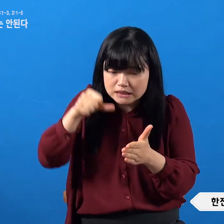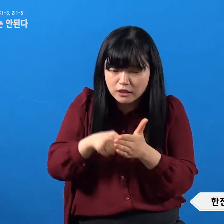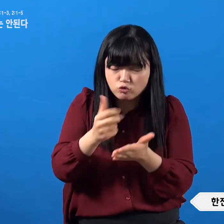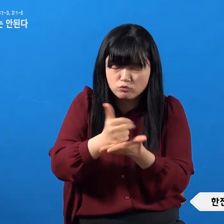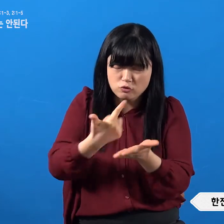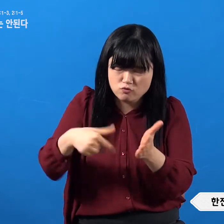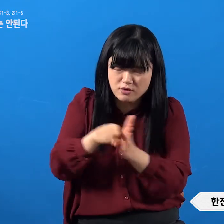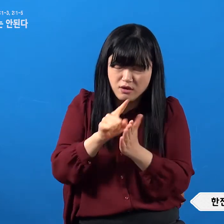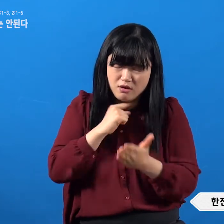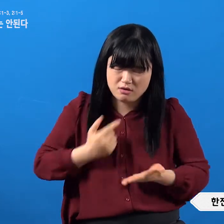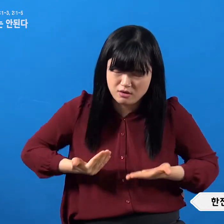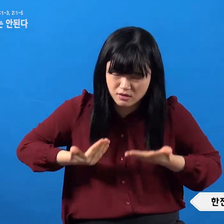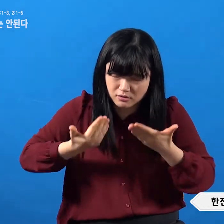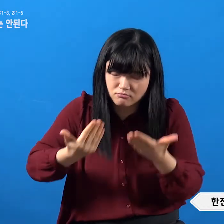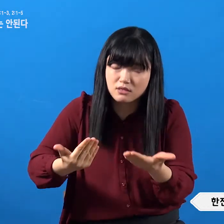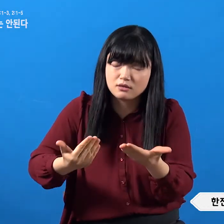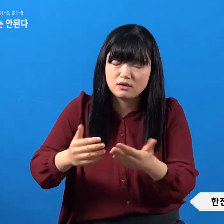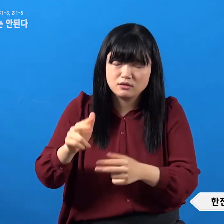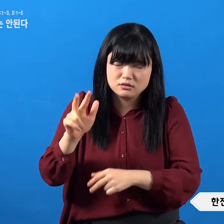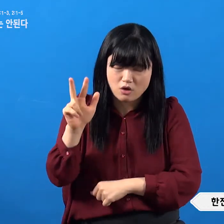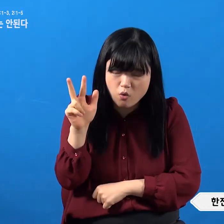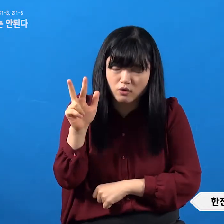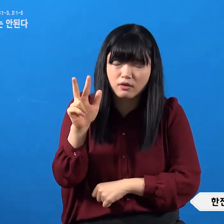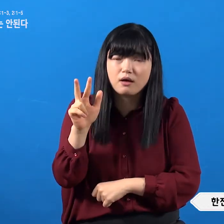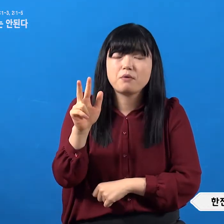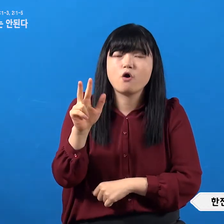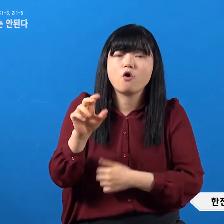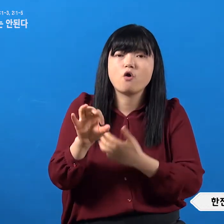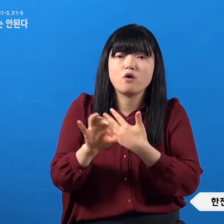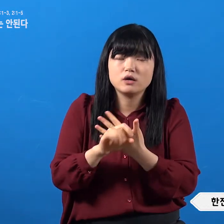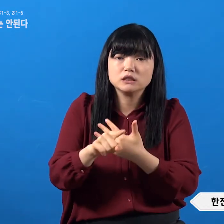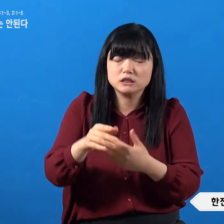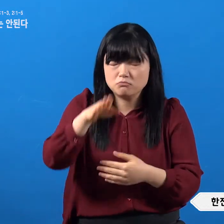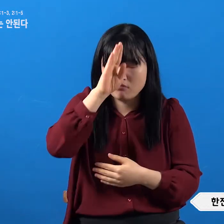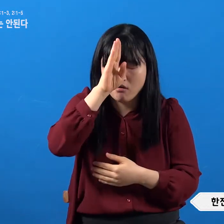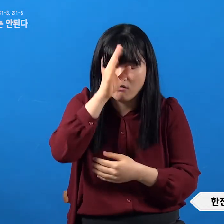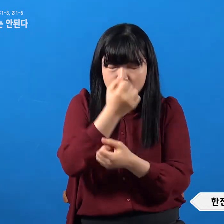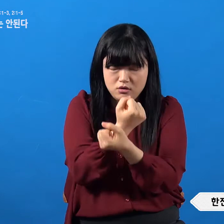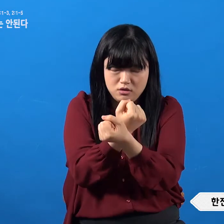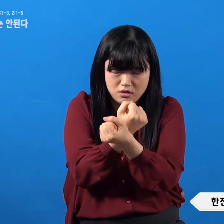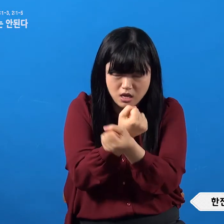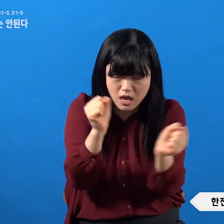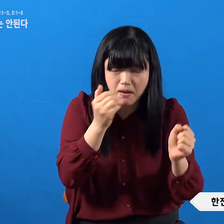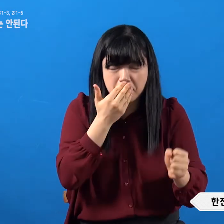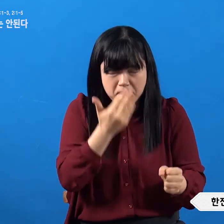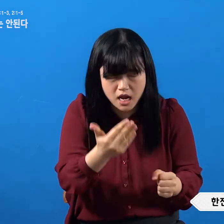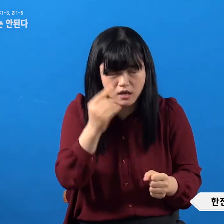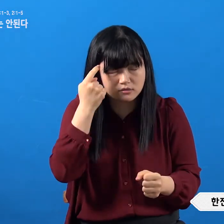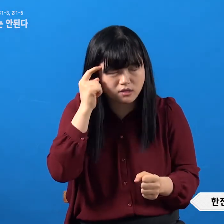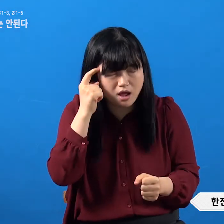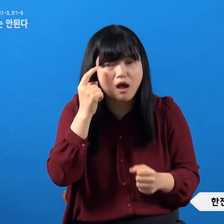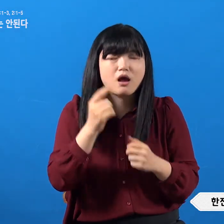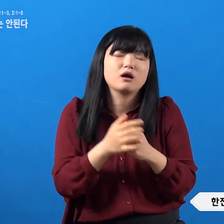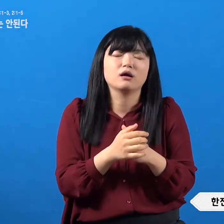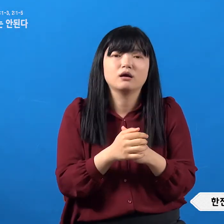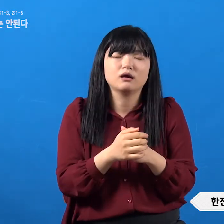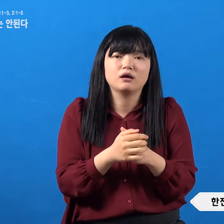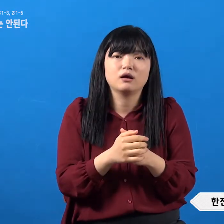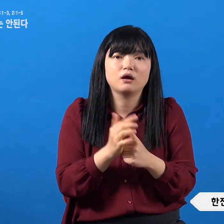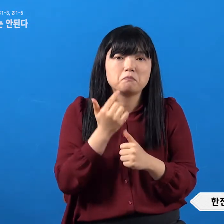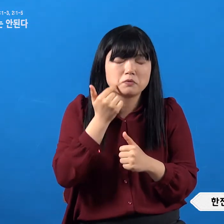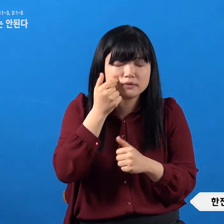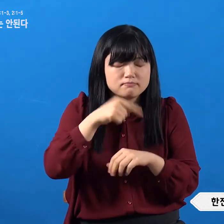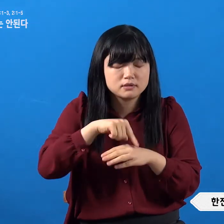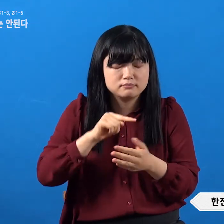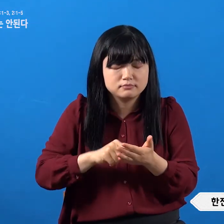위해 바치겠습니다. 그렇게 서원하면 그 병의 결박에서 풀려날 수 있어.